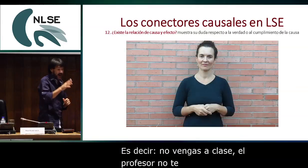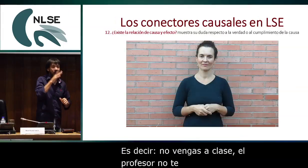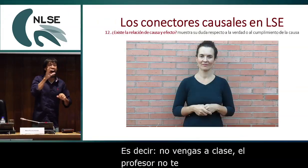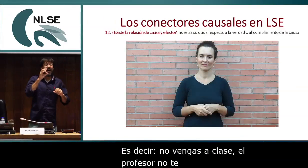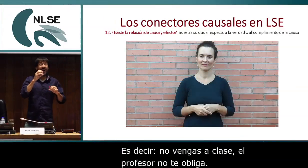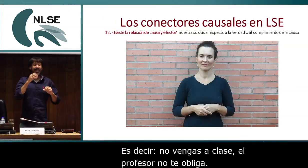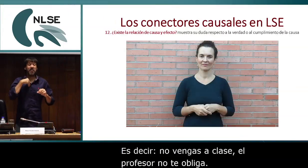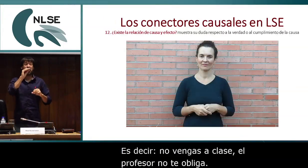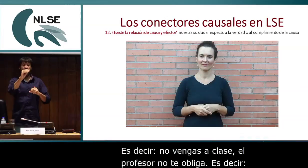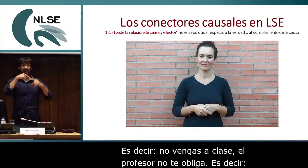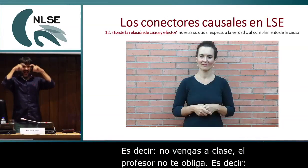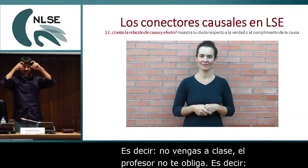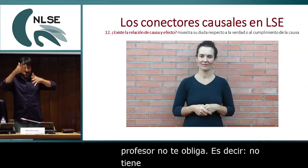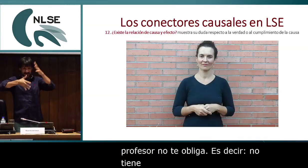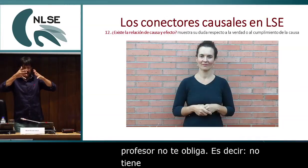justificativo.